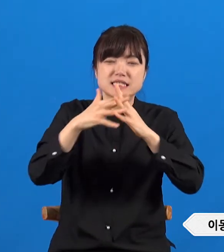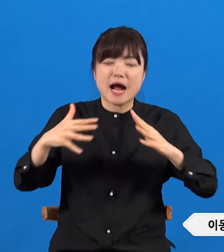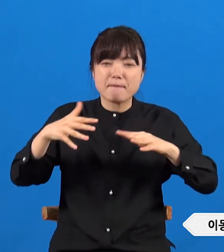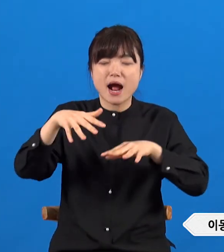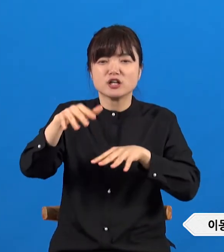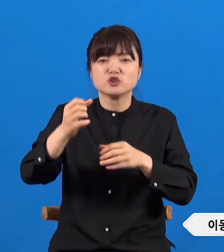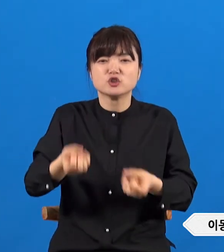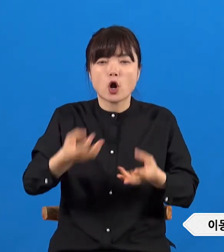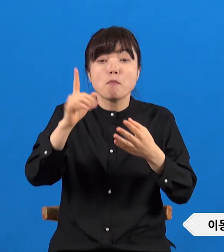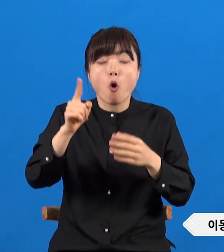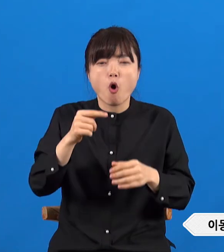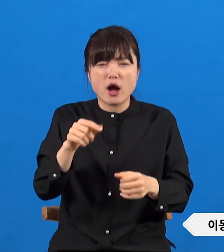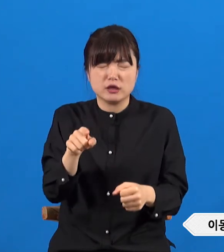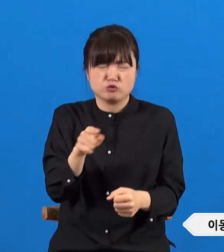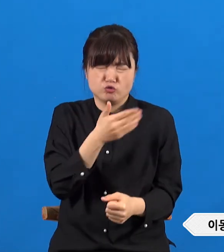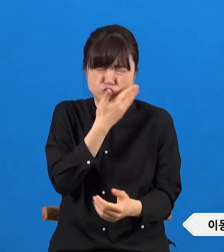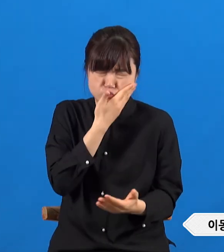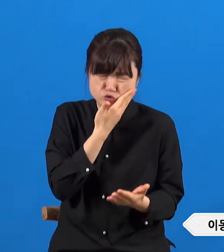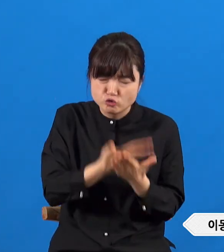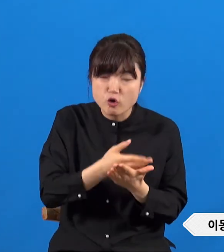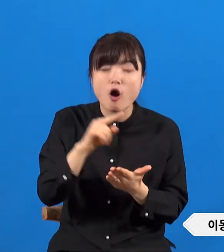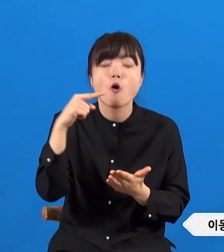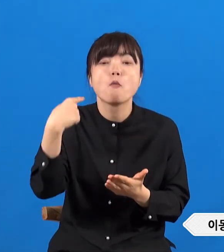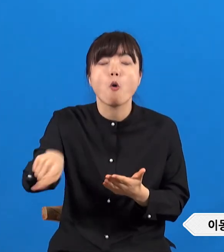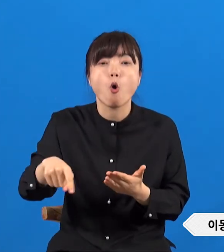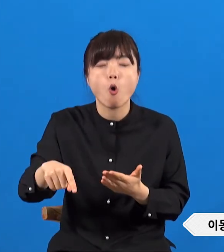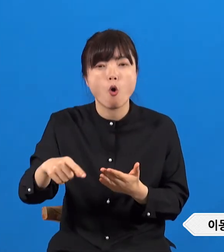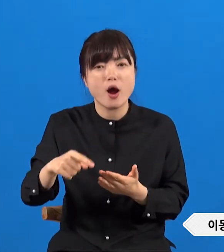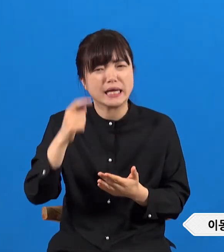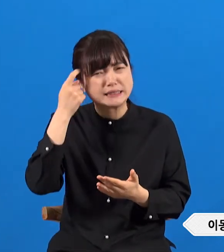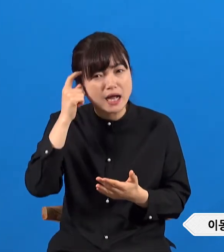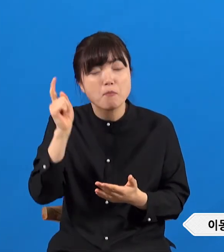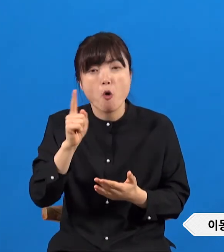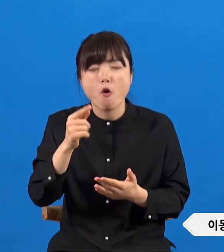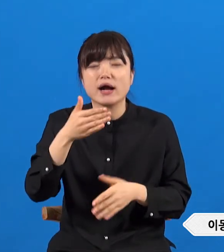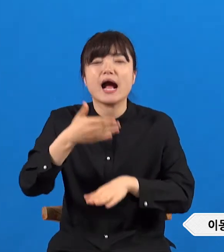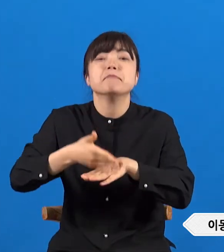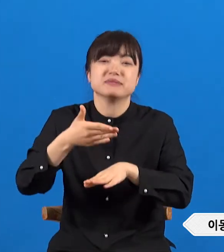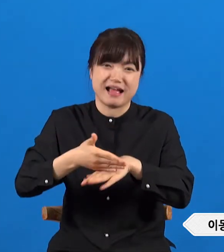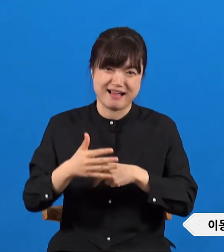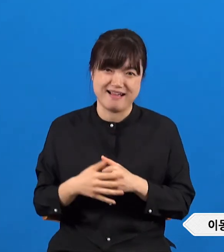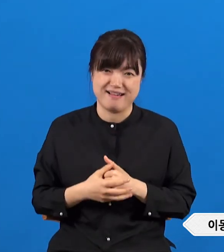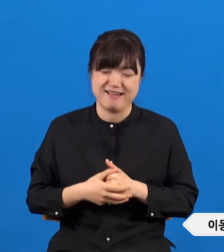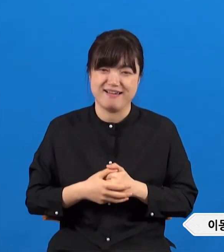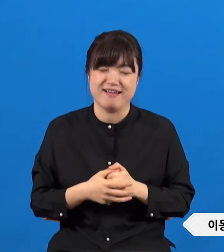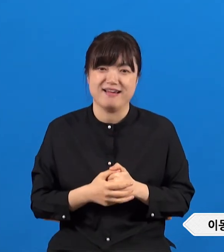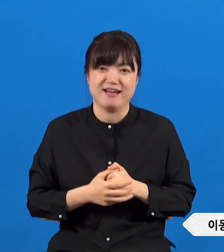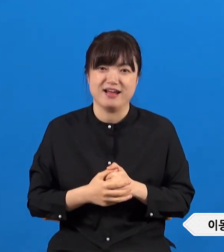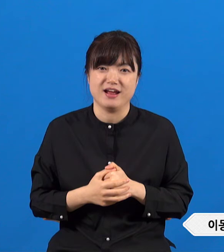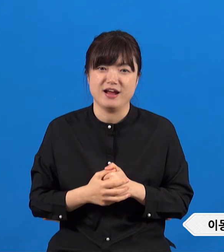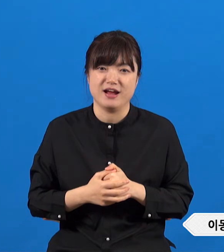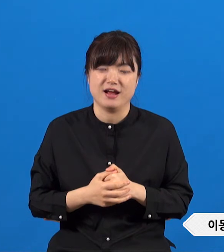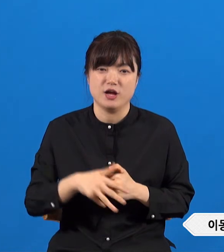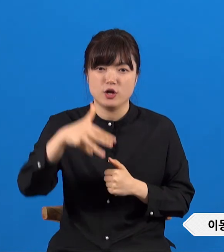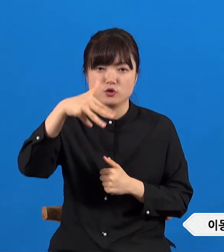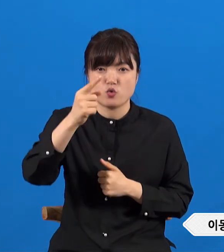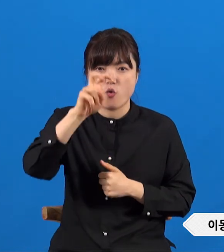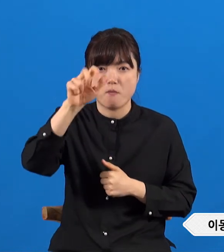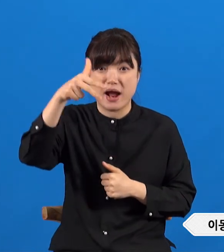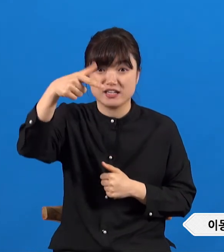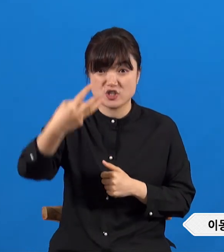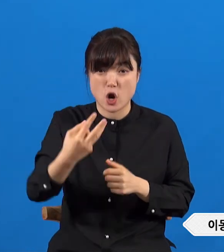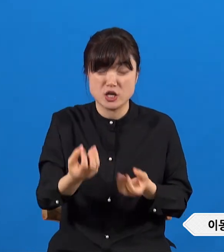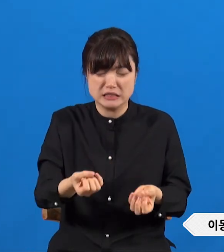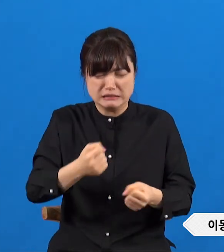핵심은 뭐냐? 감사예요. 감사인 것입니다. 자, 그렇다면 이 초막절을 지킨다는